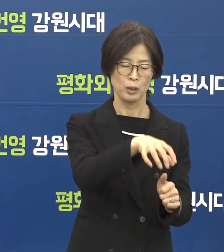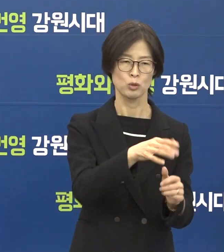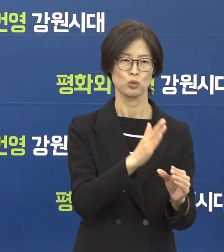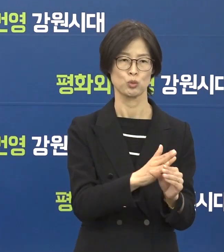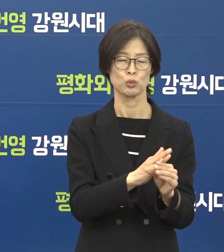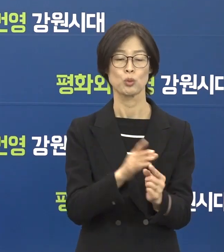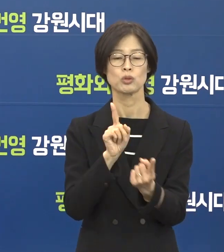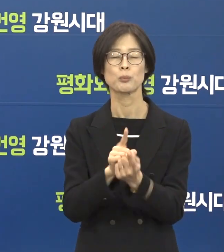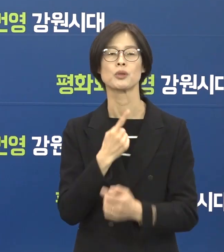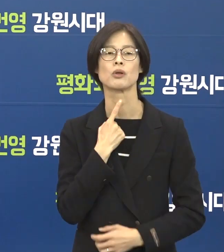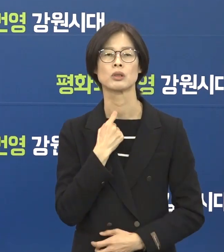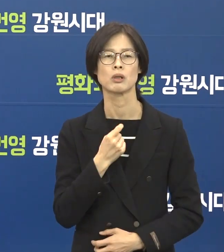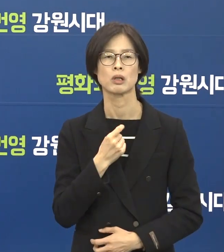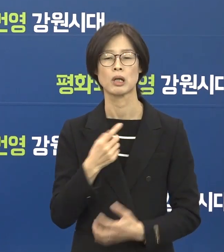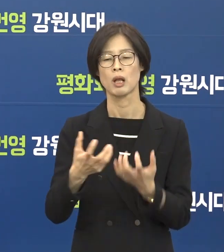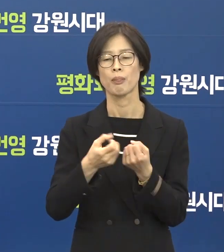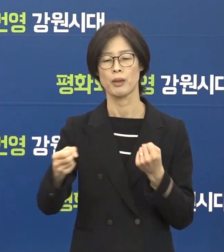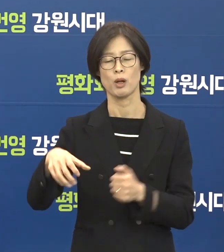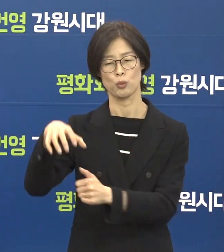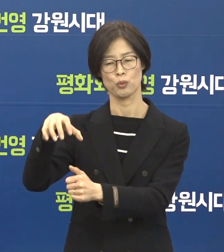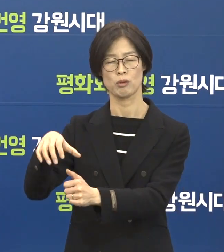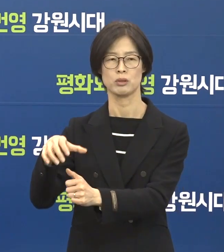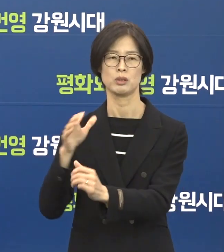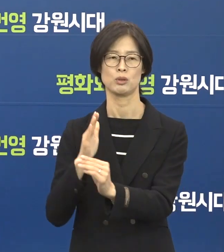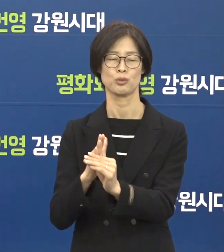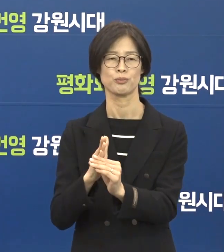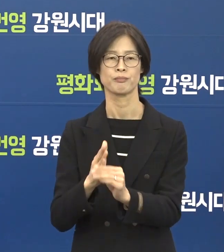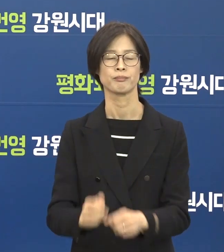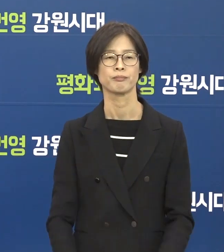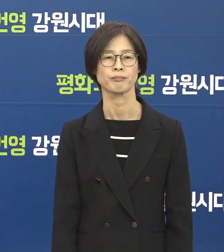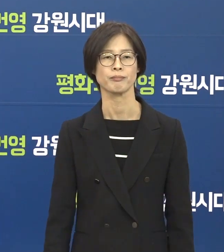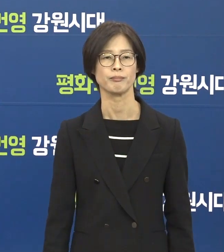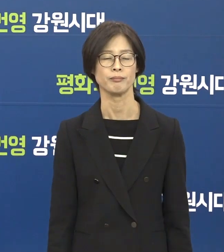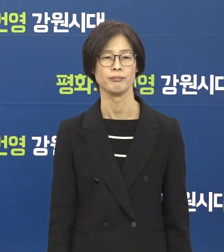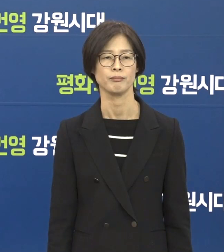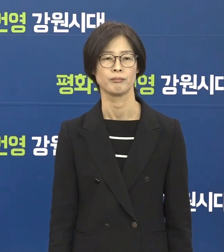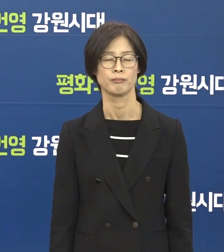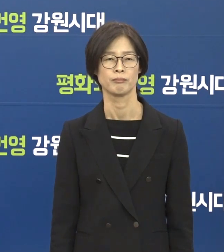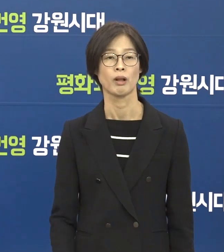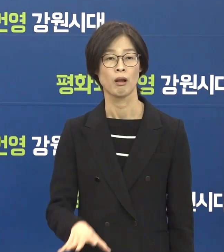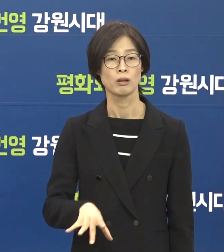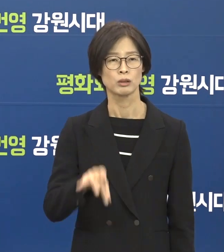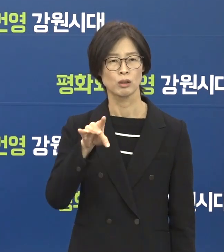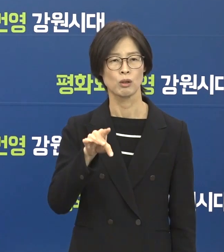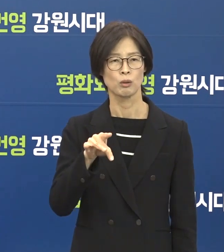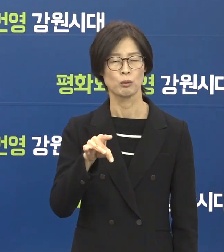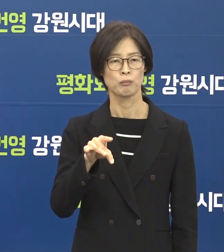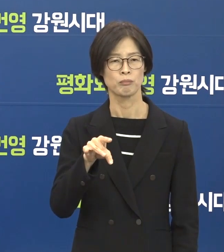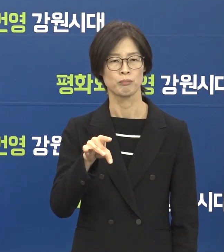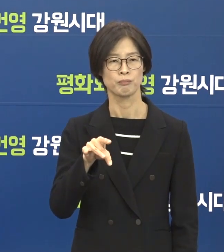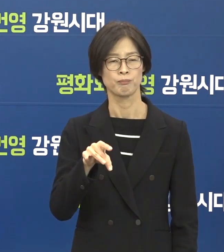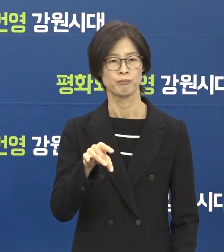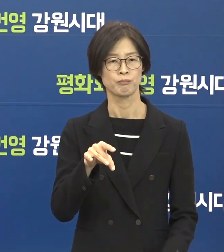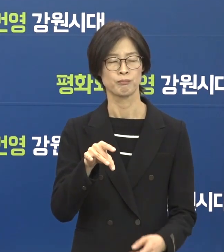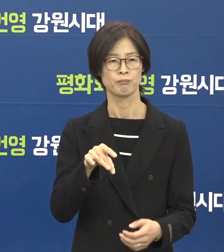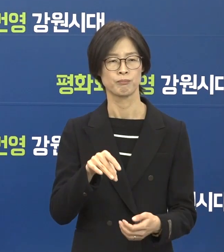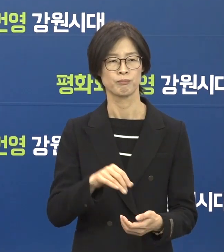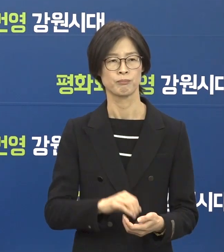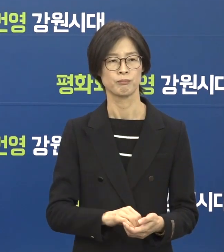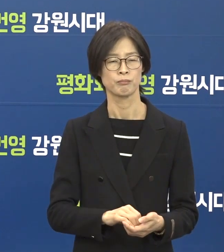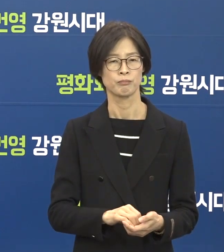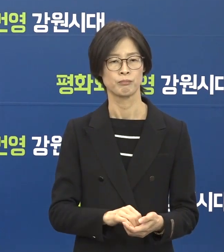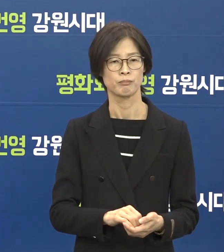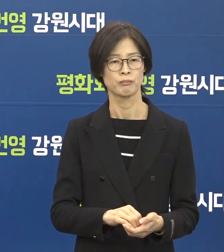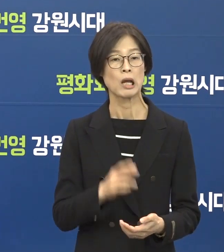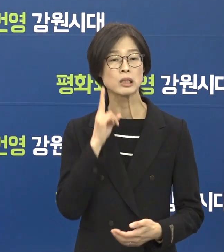접촉자는 별도 외부 시설에 분리하여 격리 조치하였습니다. 초기 중증증도